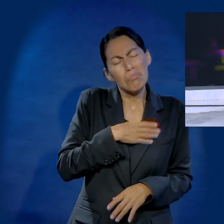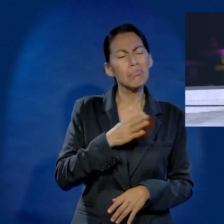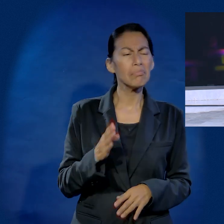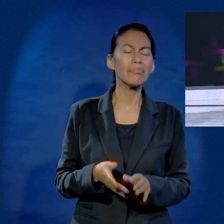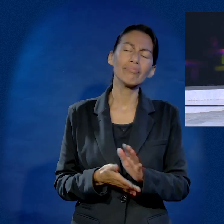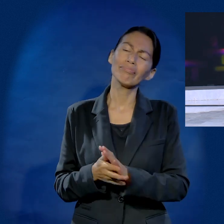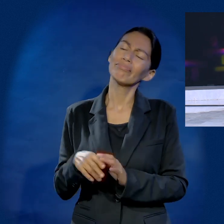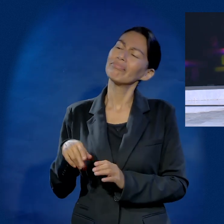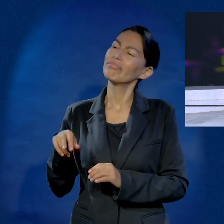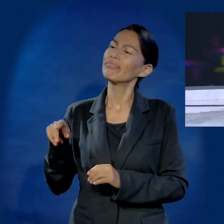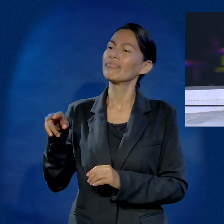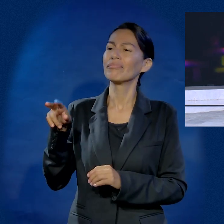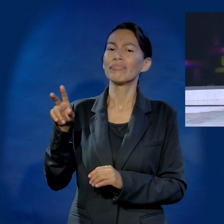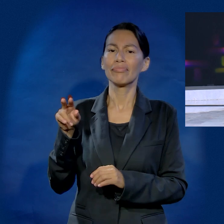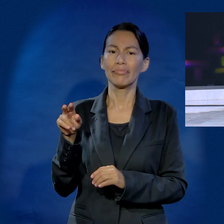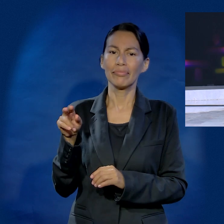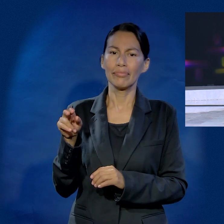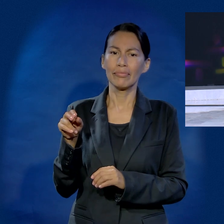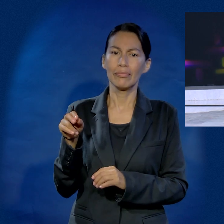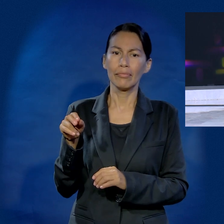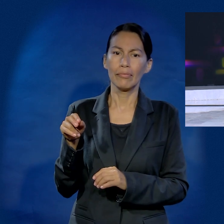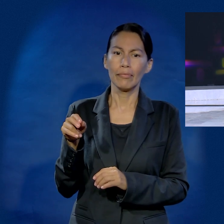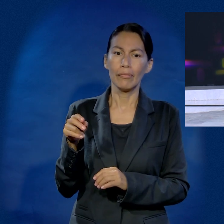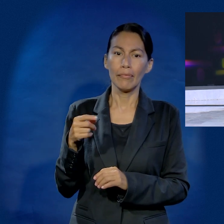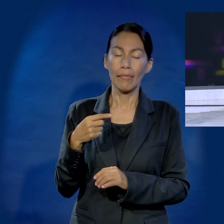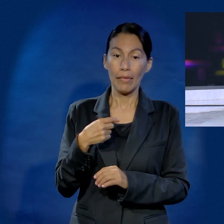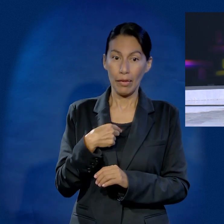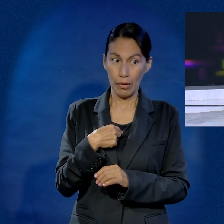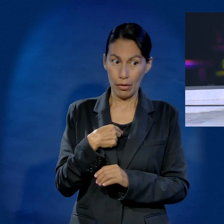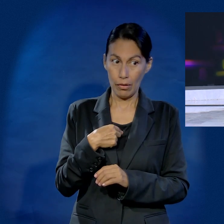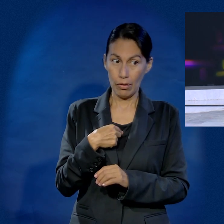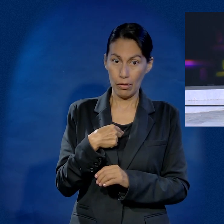La niña dice, ah, bueno. Y se va tranquila.